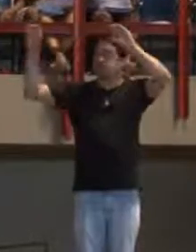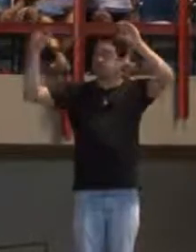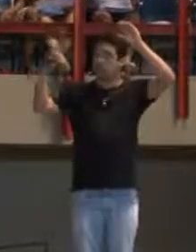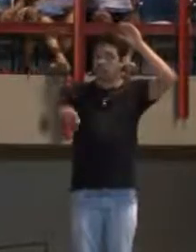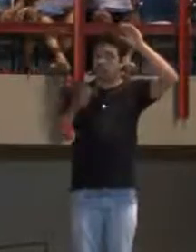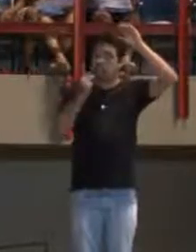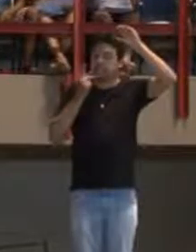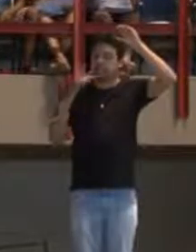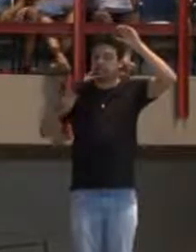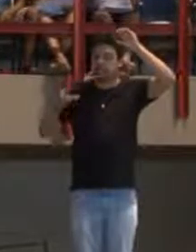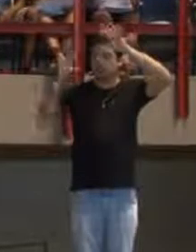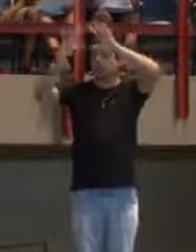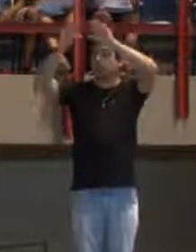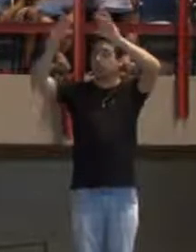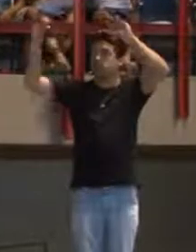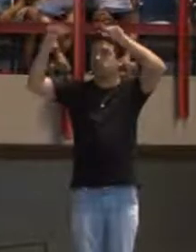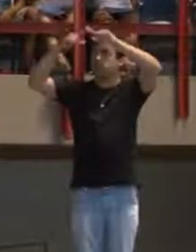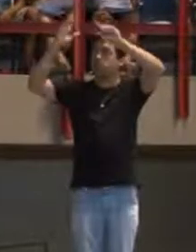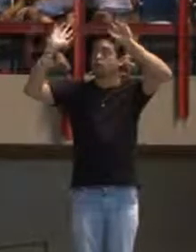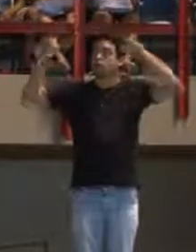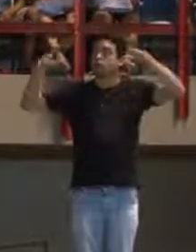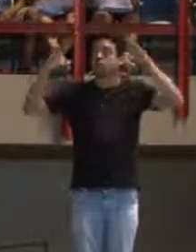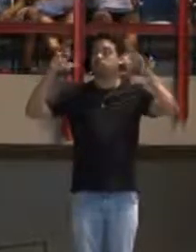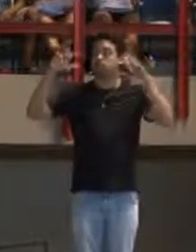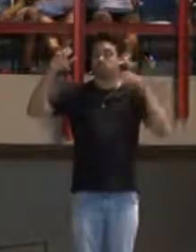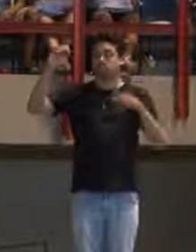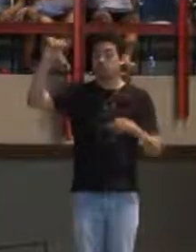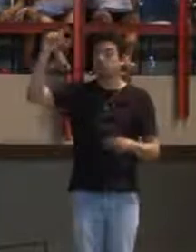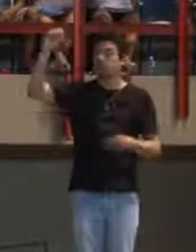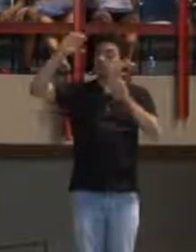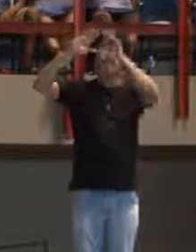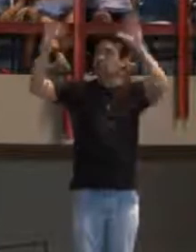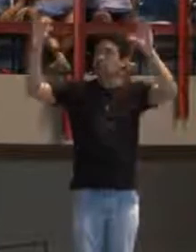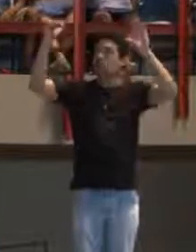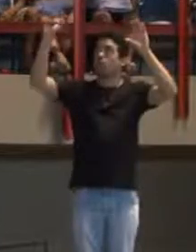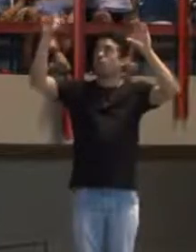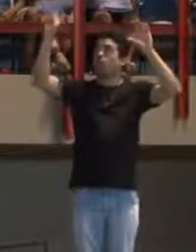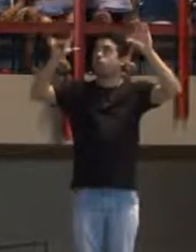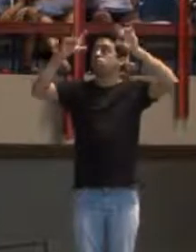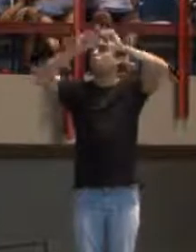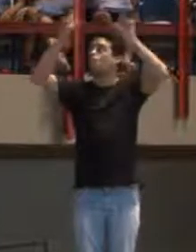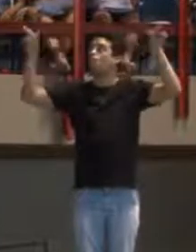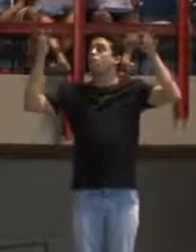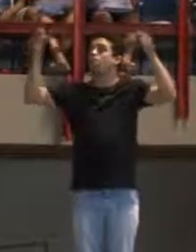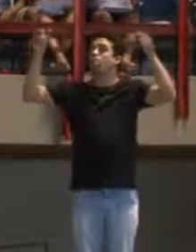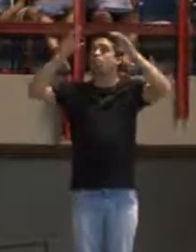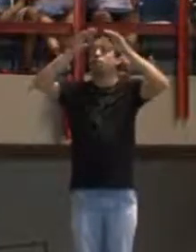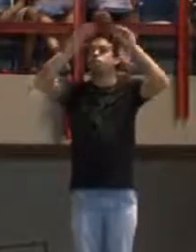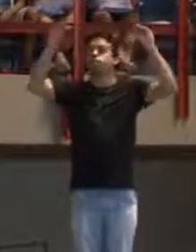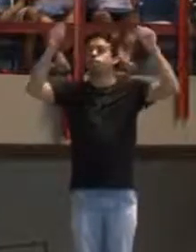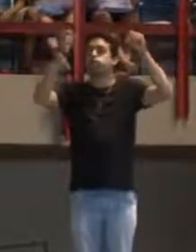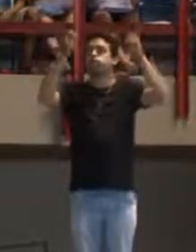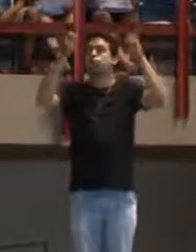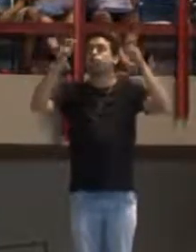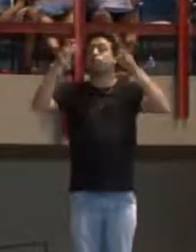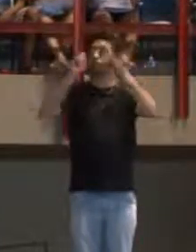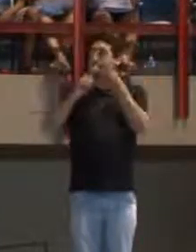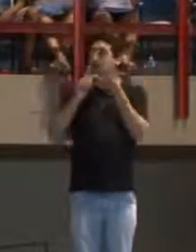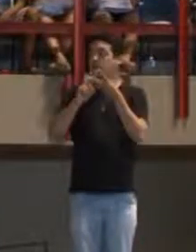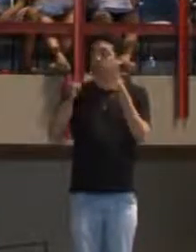aqui no Ceará, quando o céu está azul, é azul mesmo. Praticamente você não vê nuvem nenhuma. Segundo, é